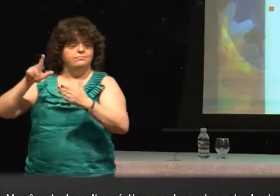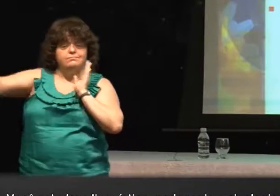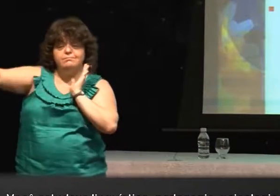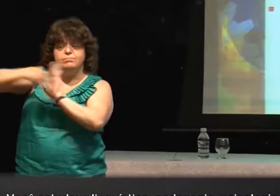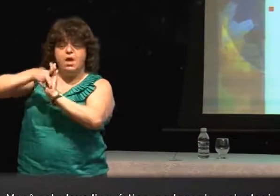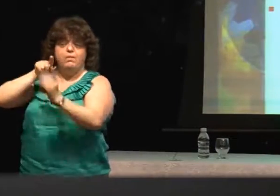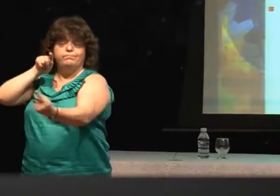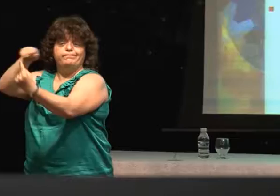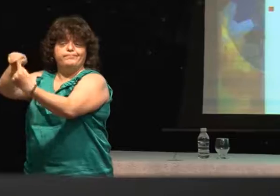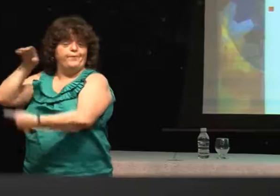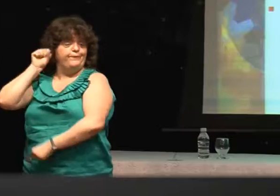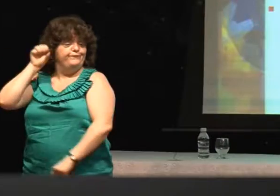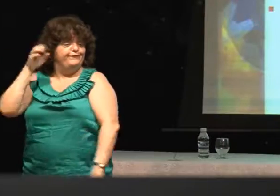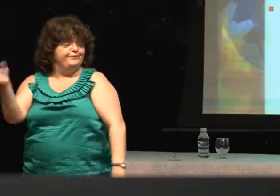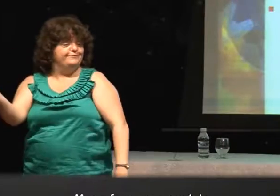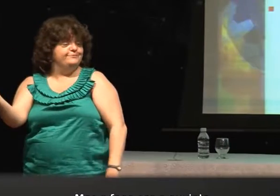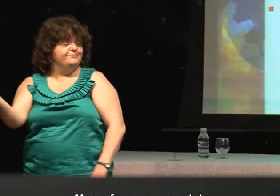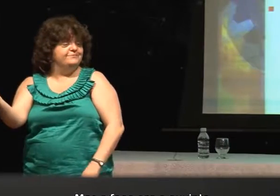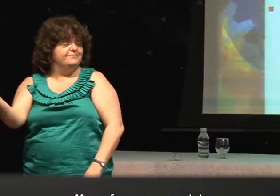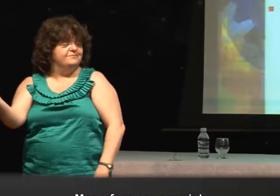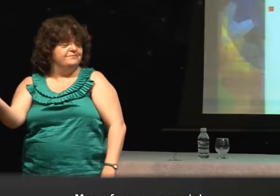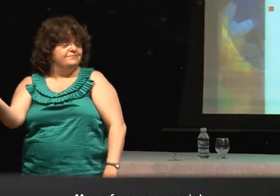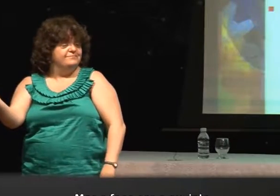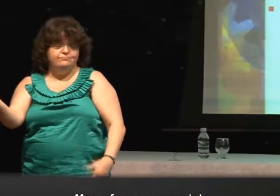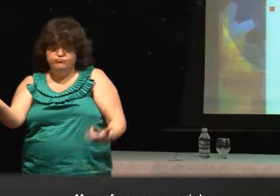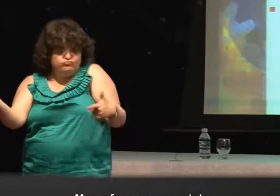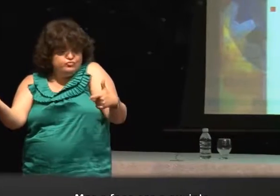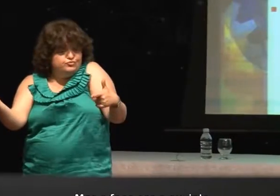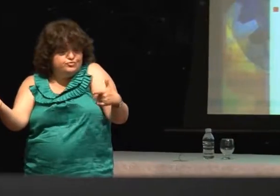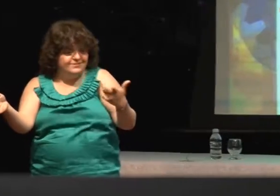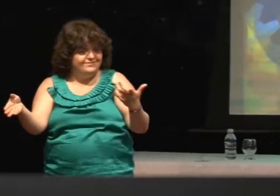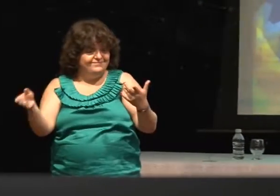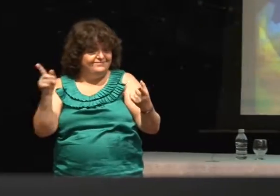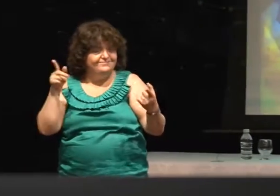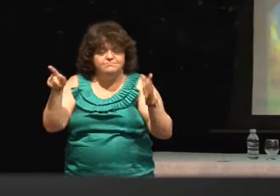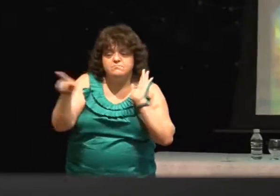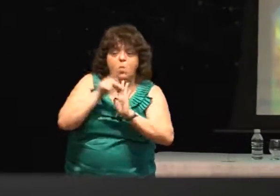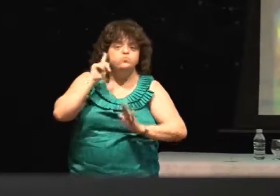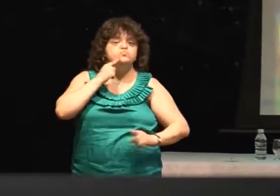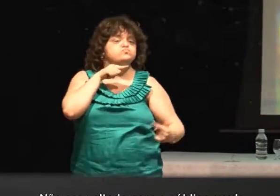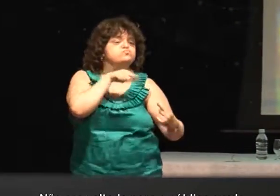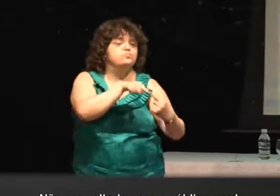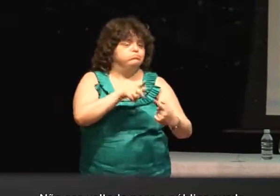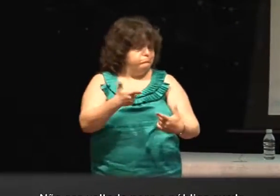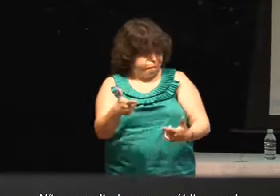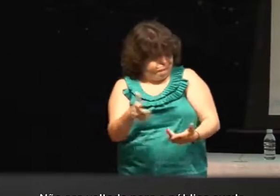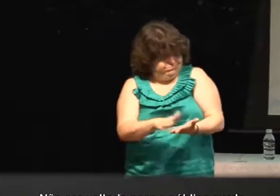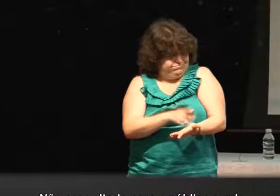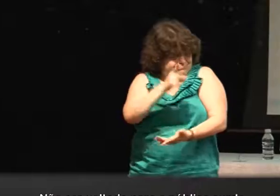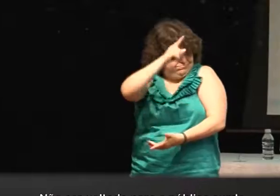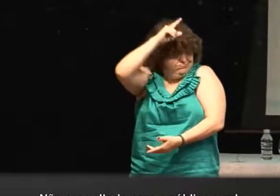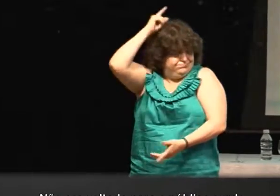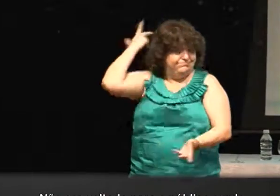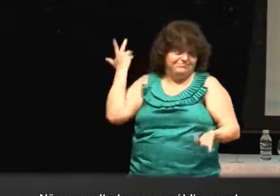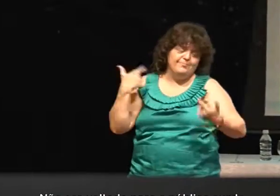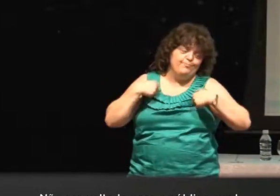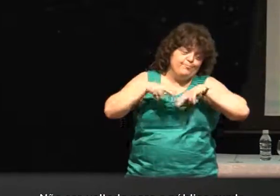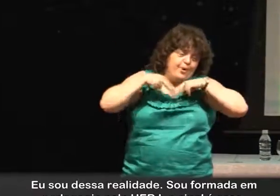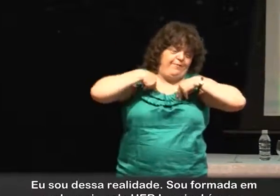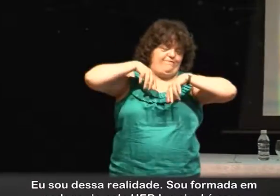psicologia, mas o foco era o ouvinte. Não era voltado para o público surdo. Eu sou